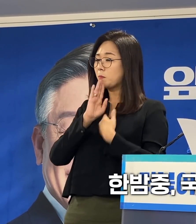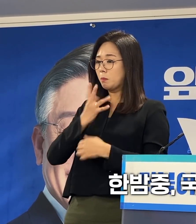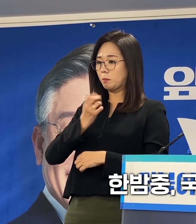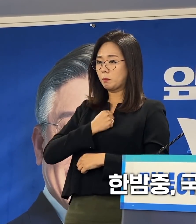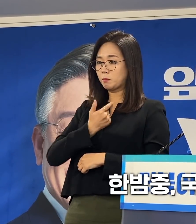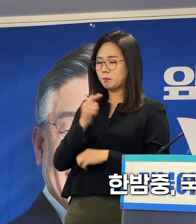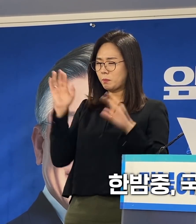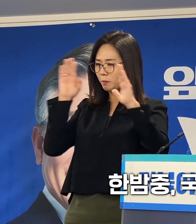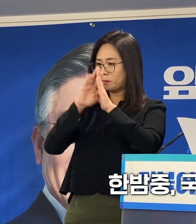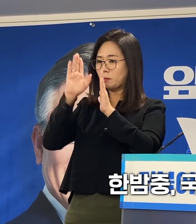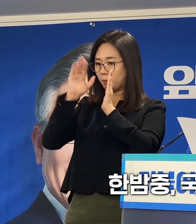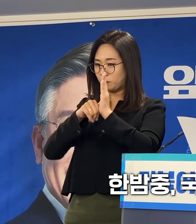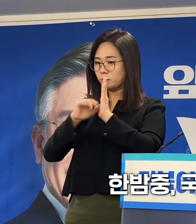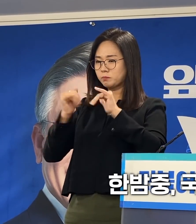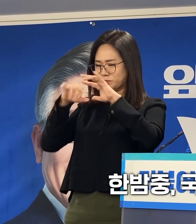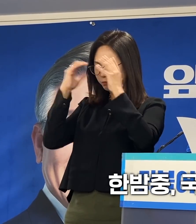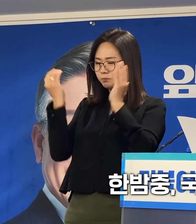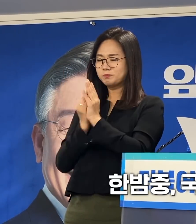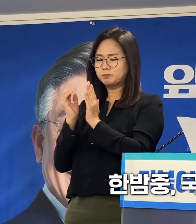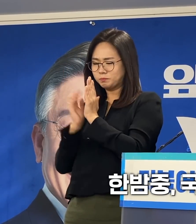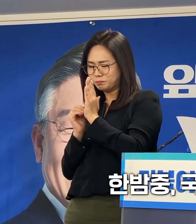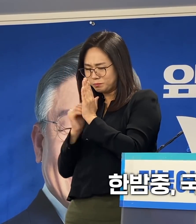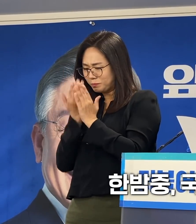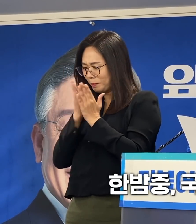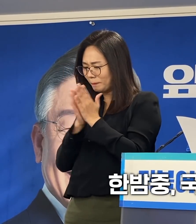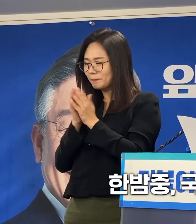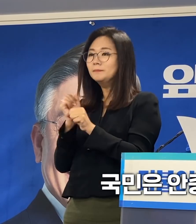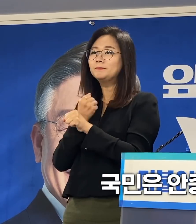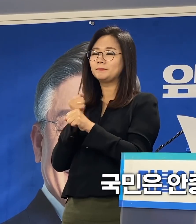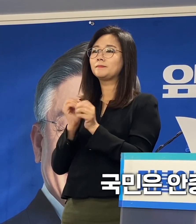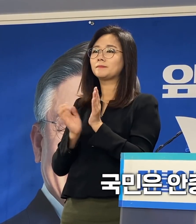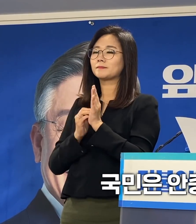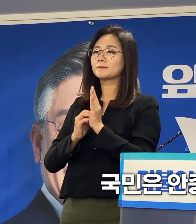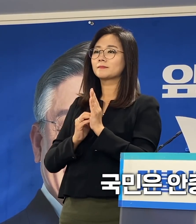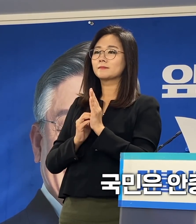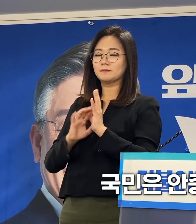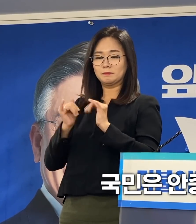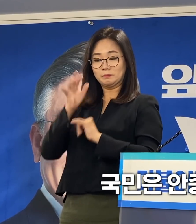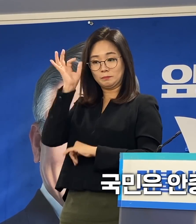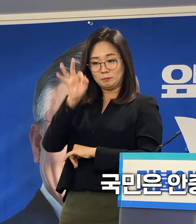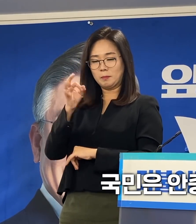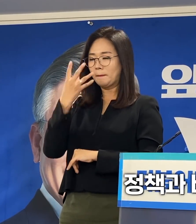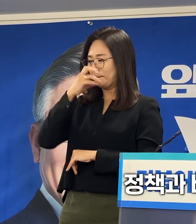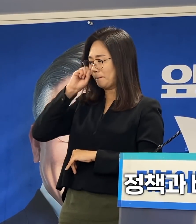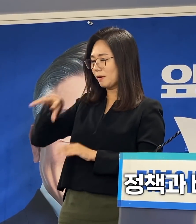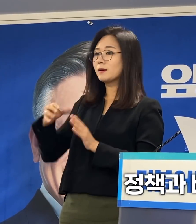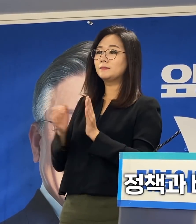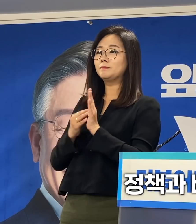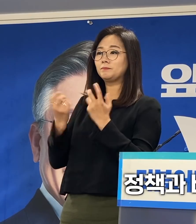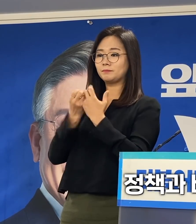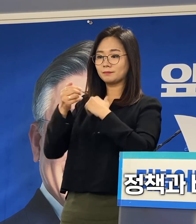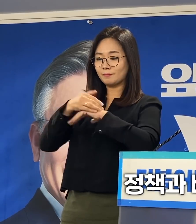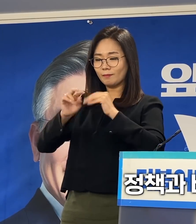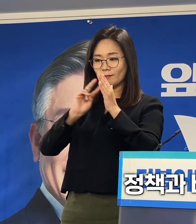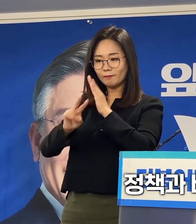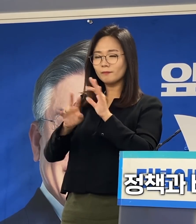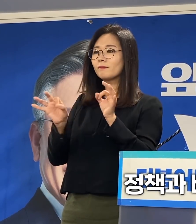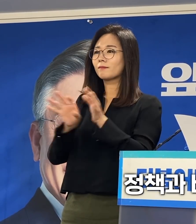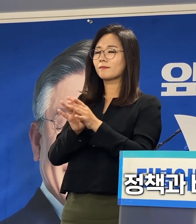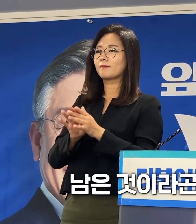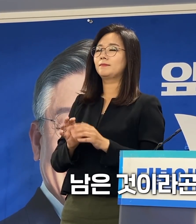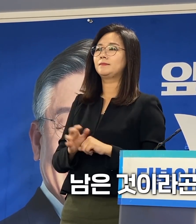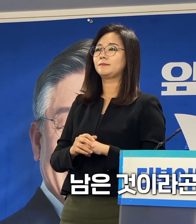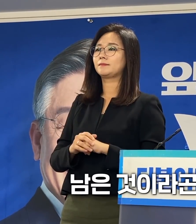홍두깨라고 한밤중 국민 몰래 야합했습니다. 국민은 안중에도 없었고 정책과 비전은